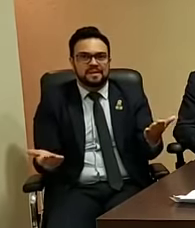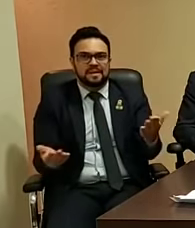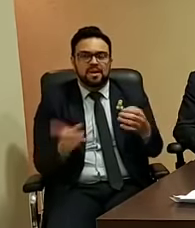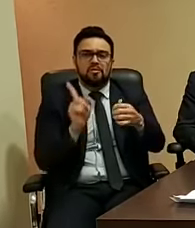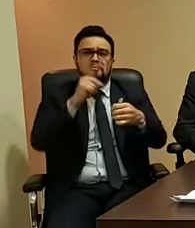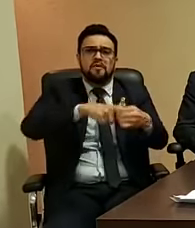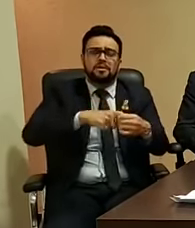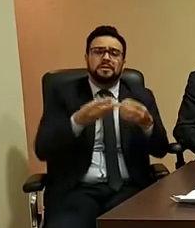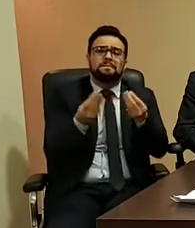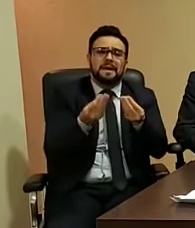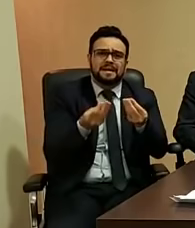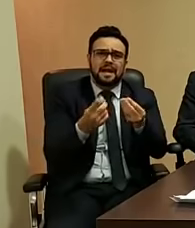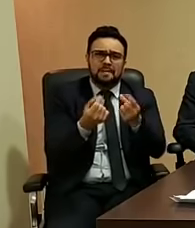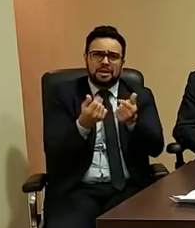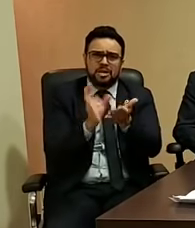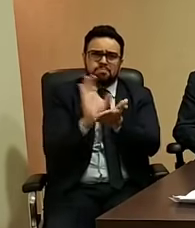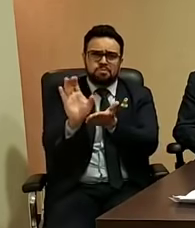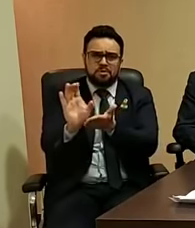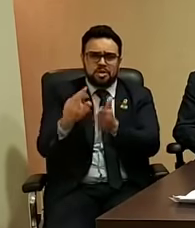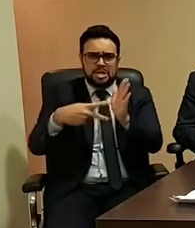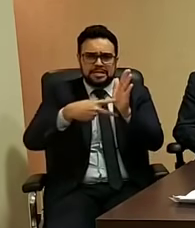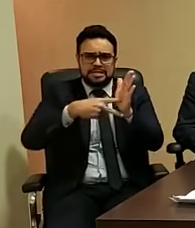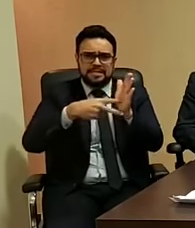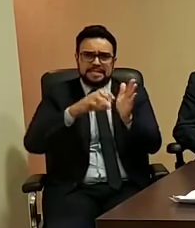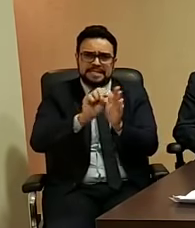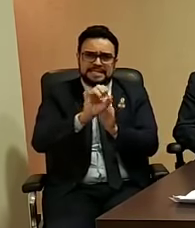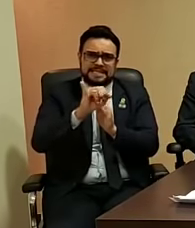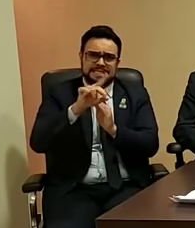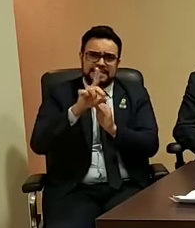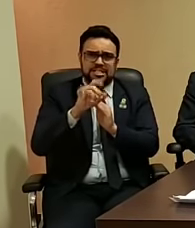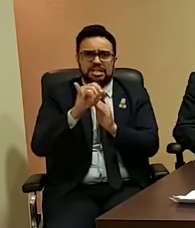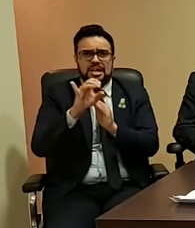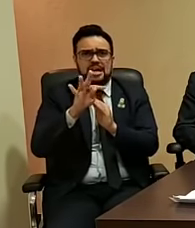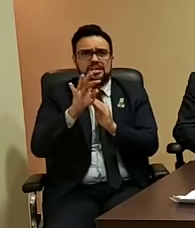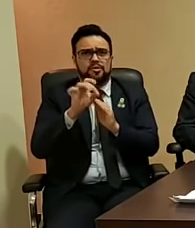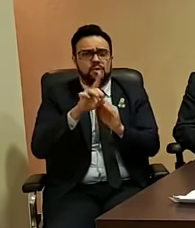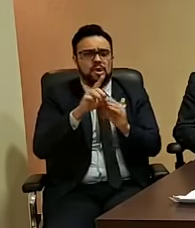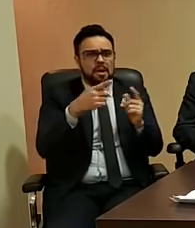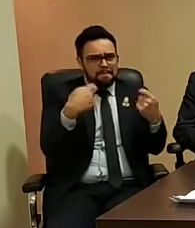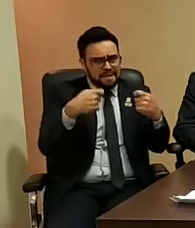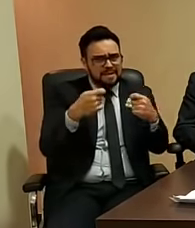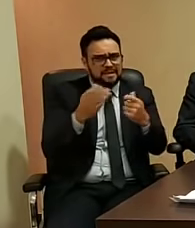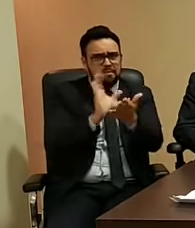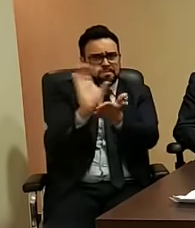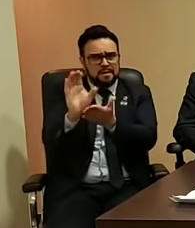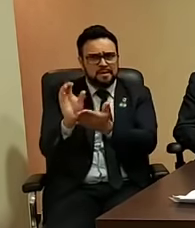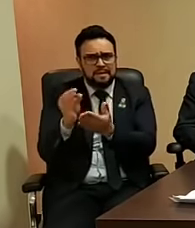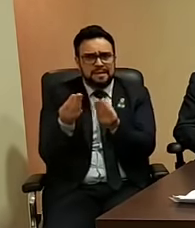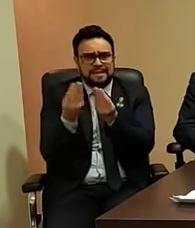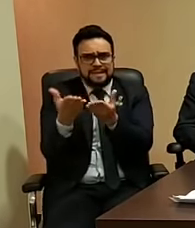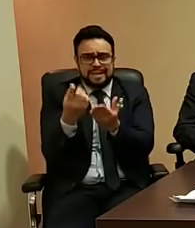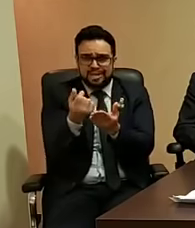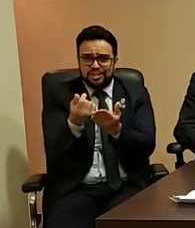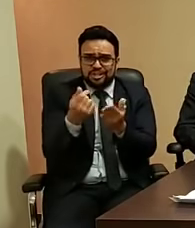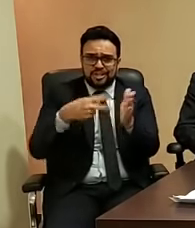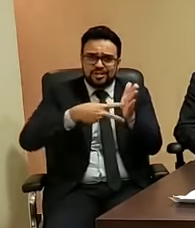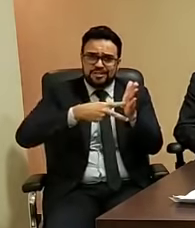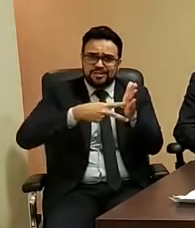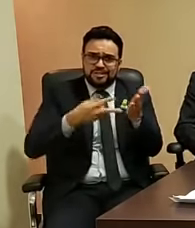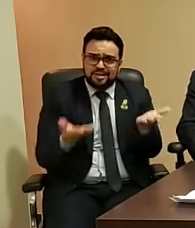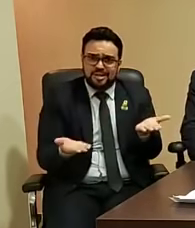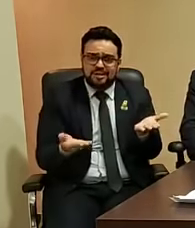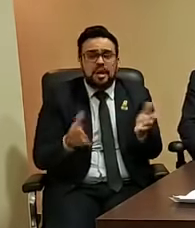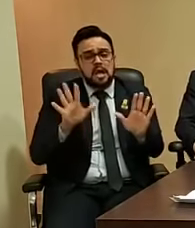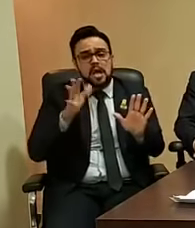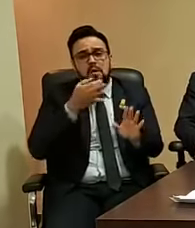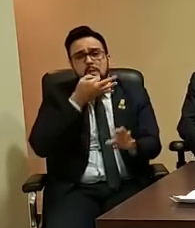volta para quê? Para dar dinheiro para sindicato? Alguém quer falar alguma coisa? Deve dar dinheiro para sindicato? O que vocês acham? Eu acho